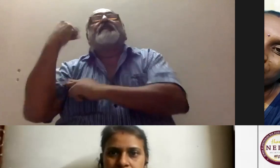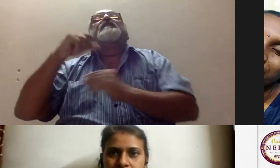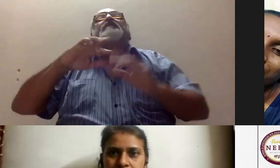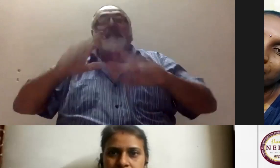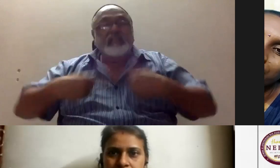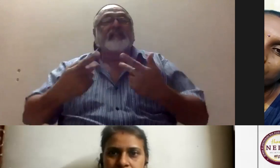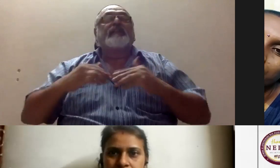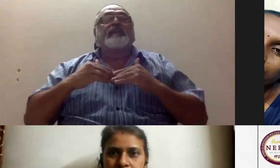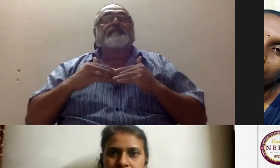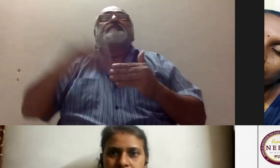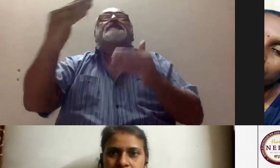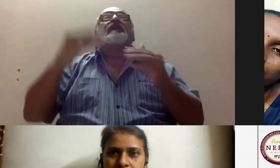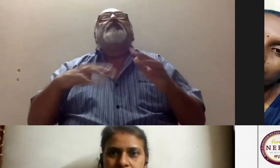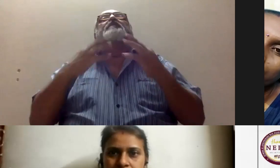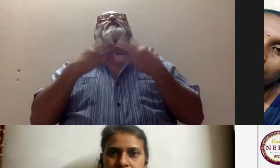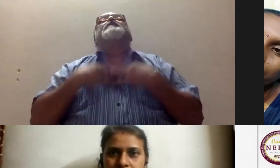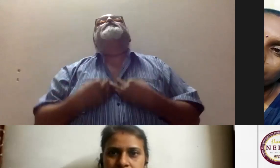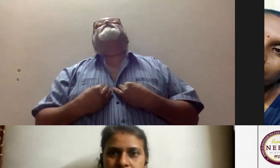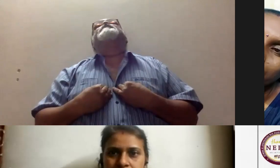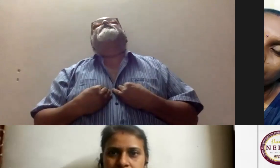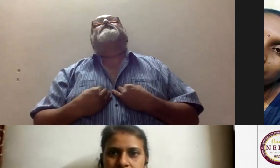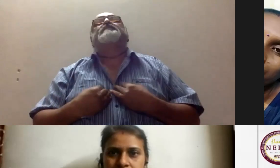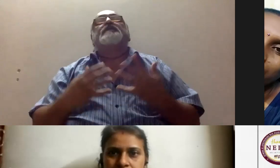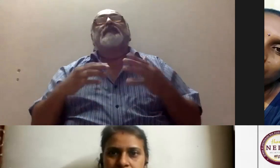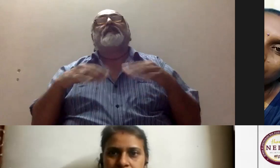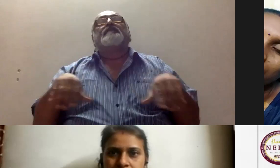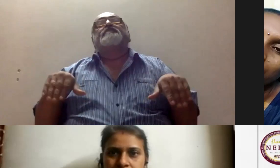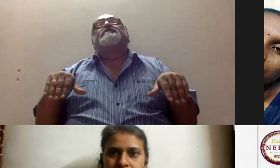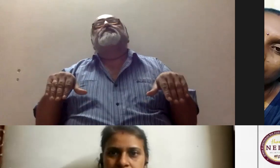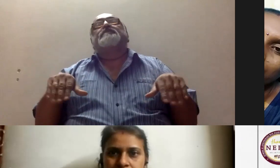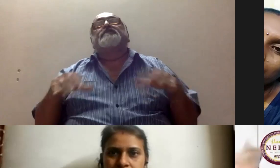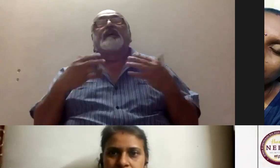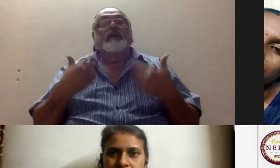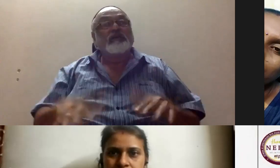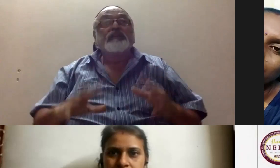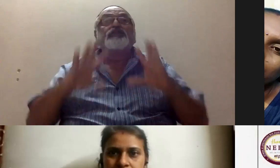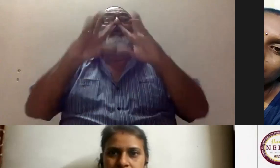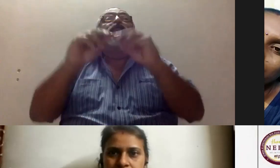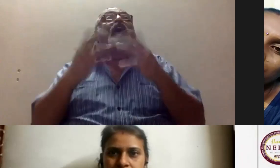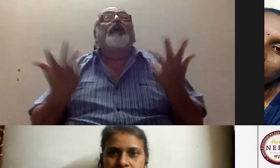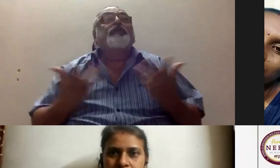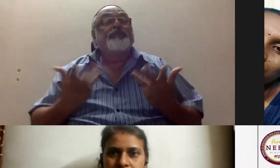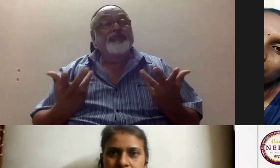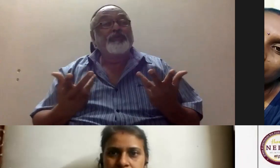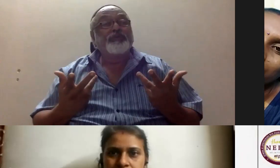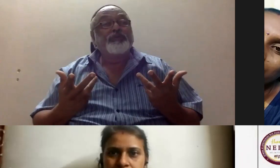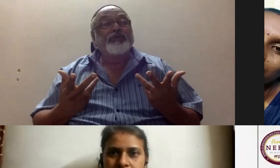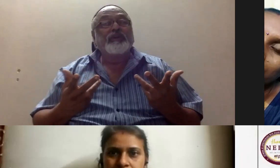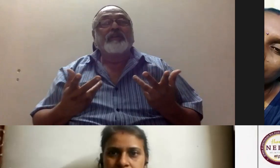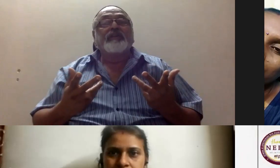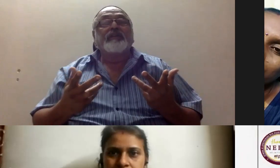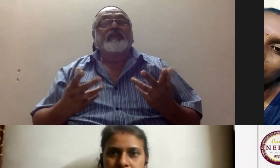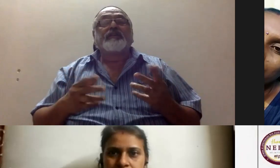हताश होके अगर हम रह जाते हैं तो उसका सोल्यूशन नहीं आएगा। इसलिए मैंने शुरू में कहा अनरीजनेबल बनिए,